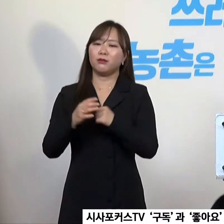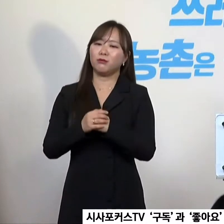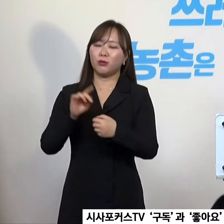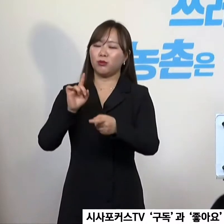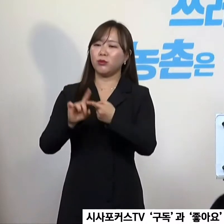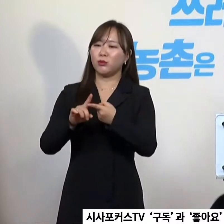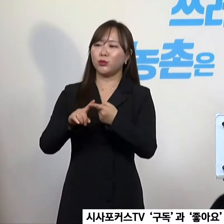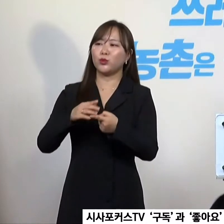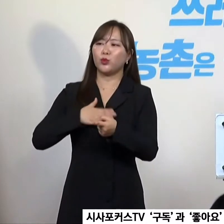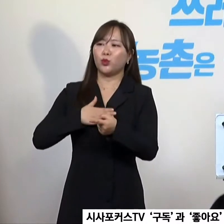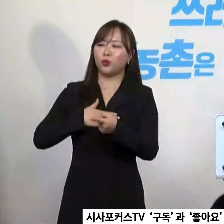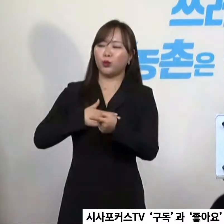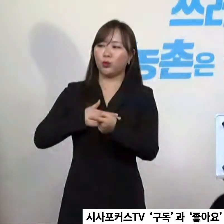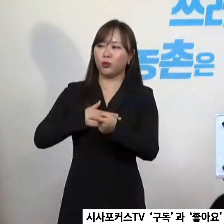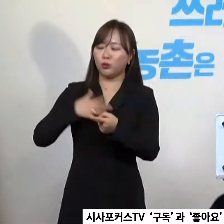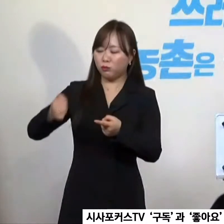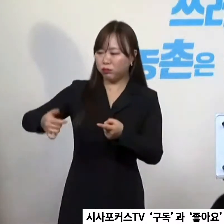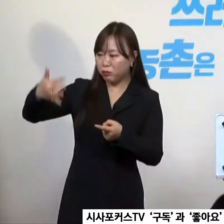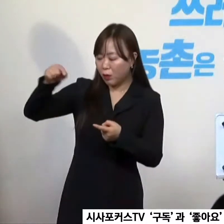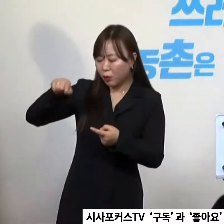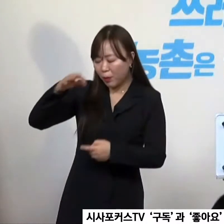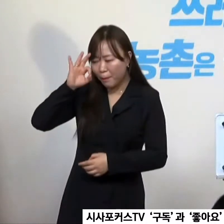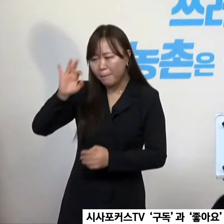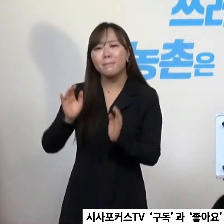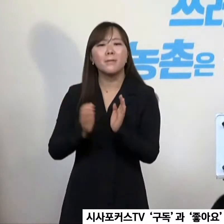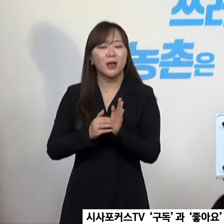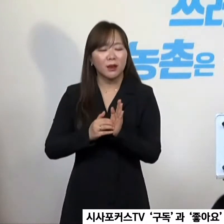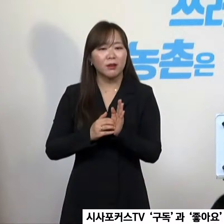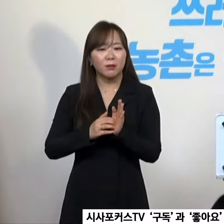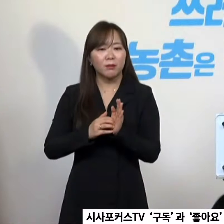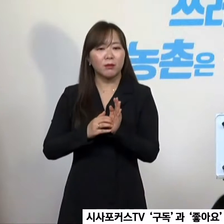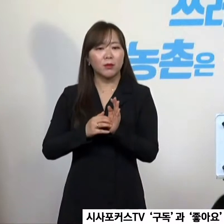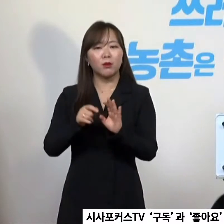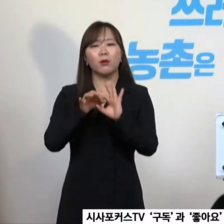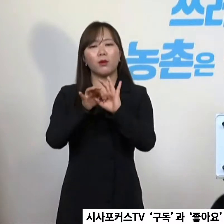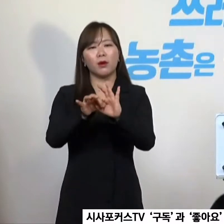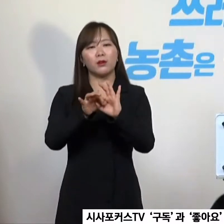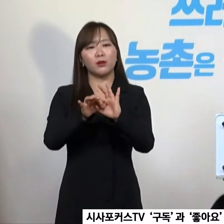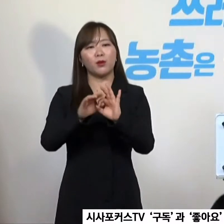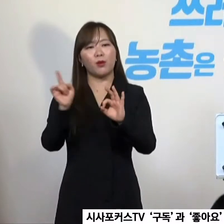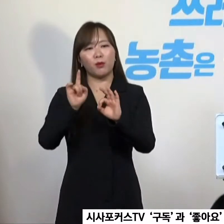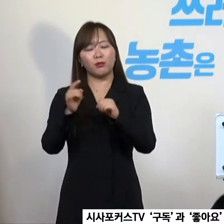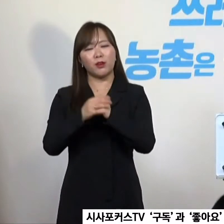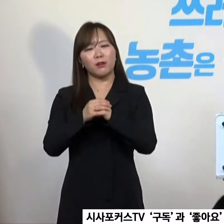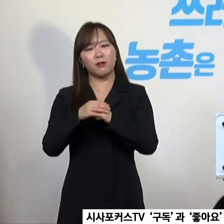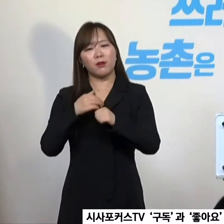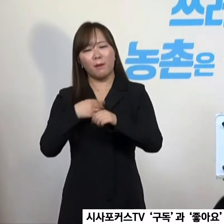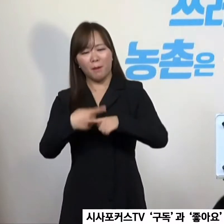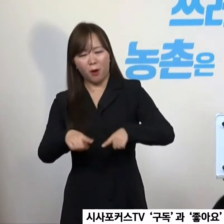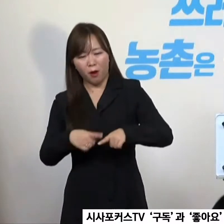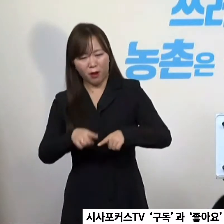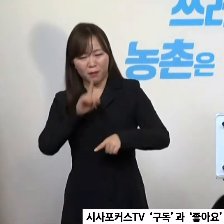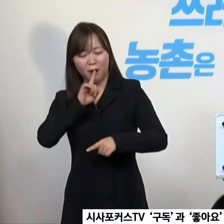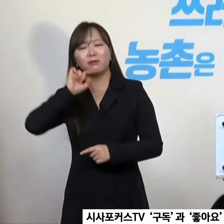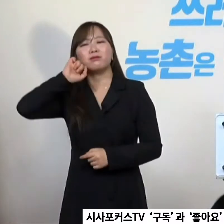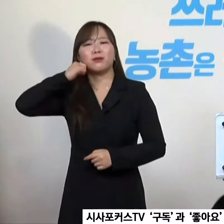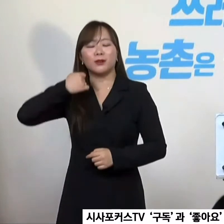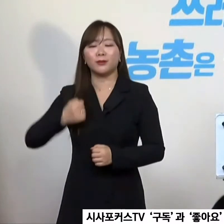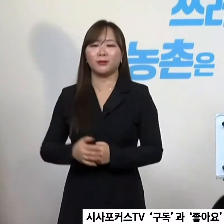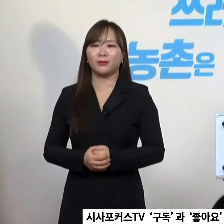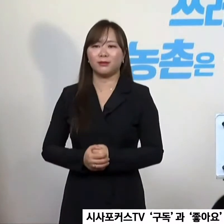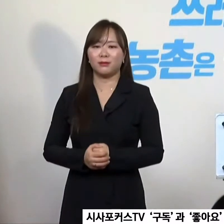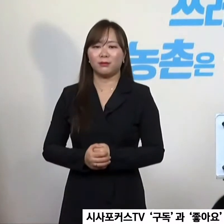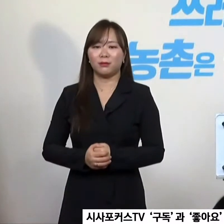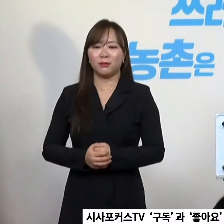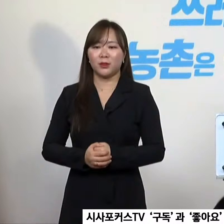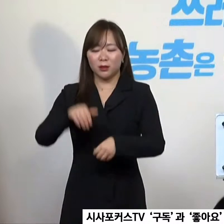도는 거를 저도 올라오기 전에 좀 봤는데 뭐 거기에 대해서 아직 무슨 논평하기는 좀 이르고